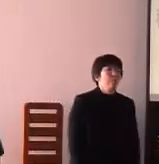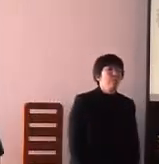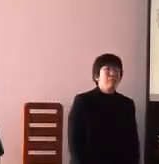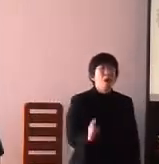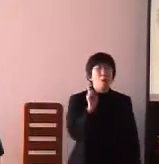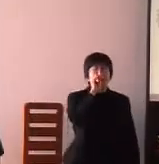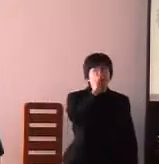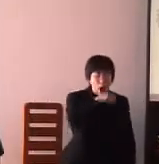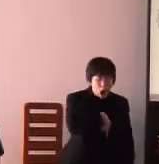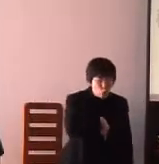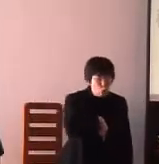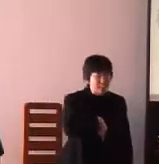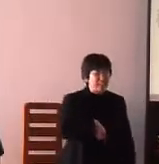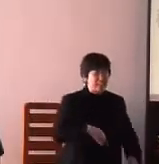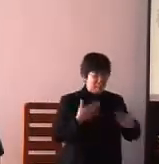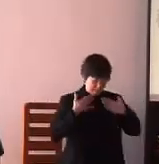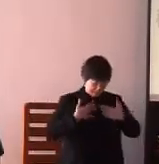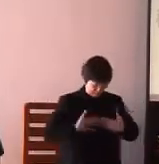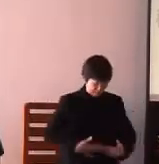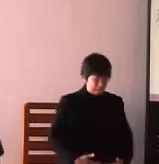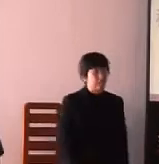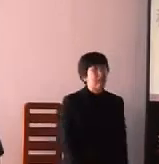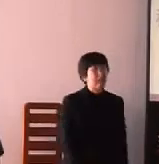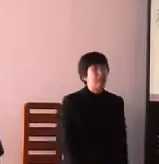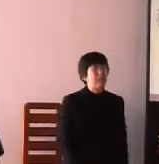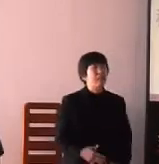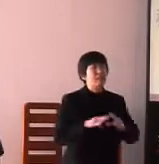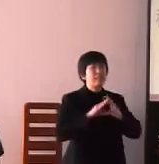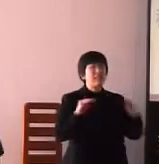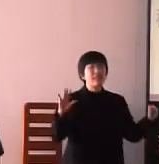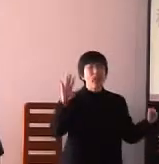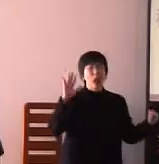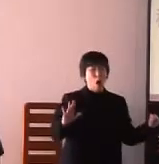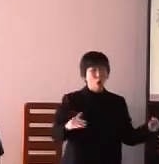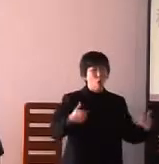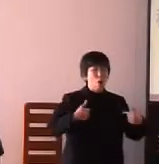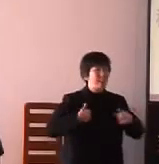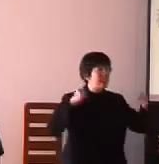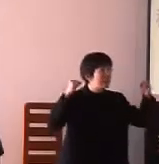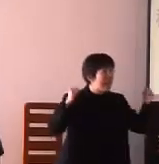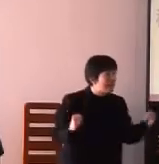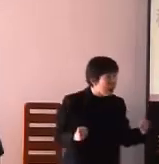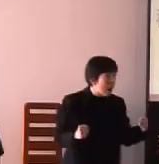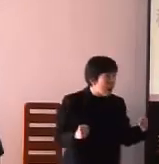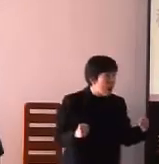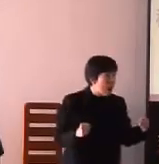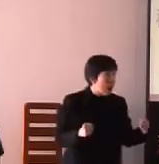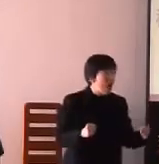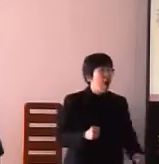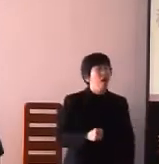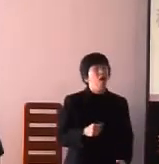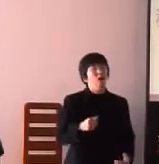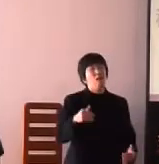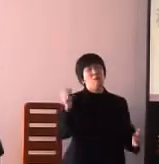悪い血であったならば、清められたイエス様の血潮を受け入れた